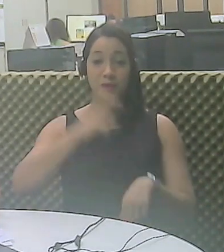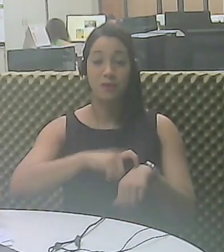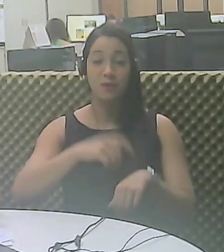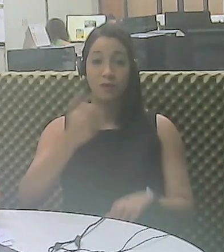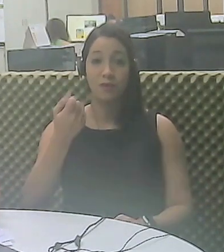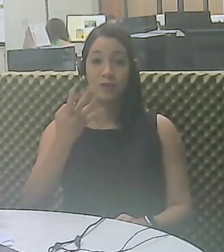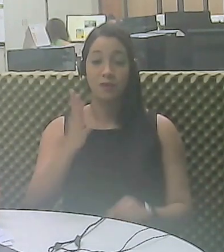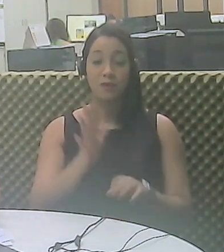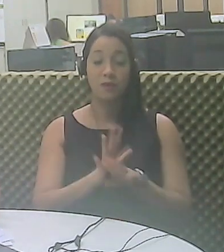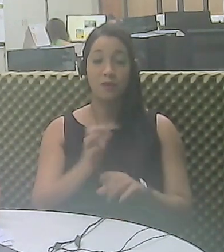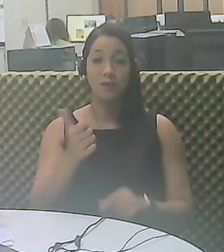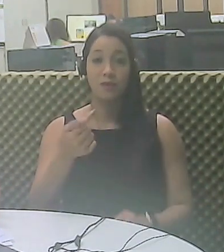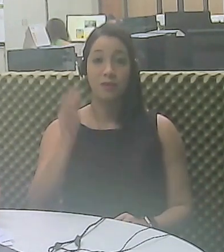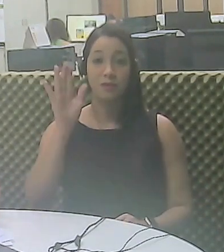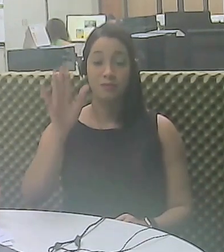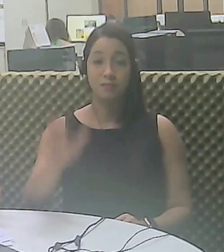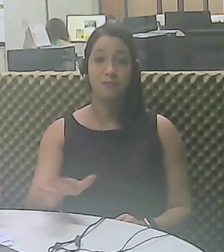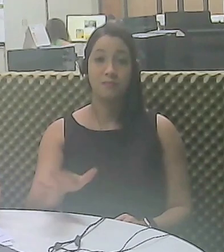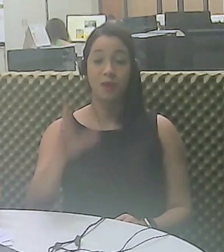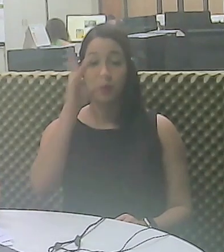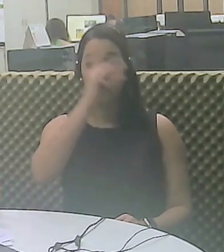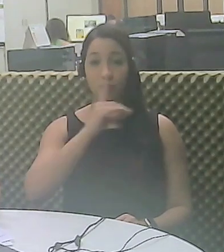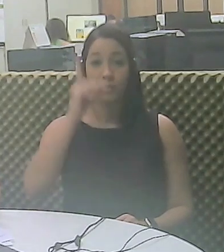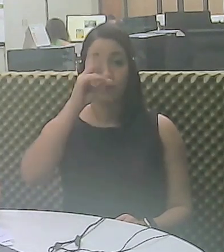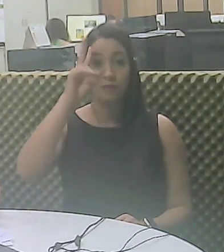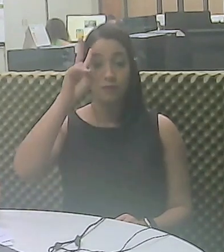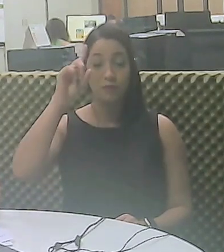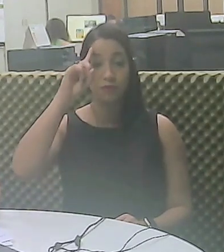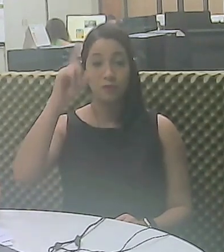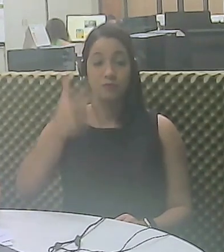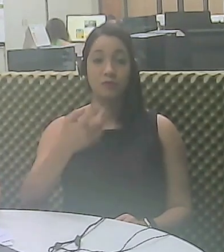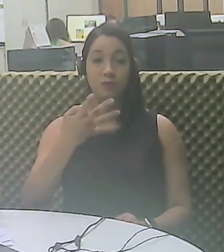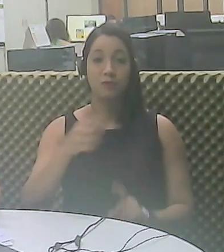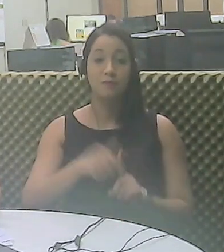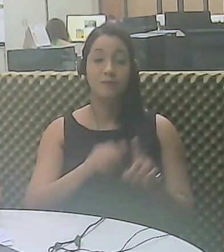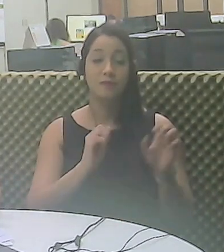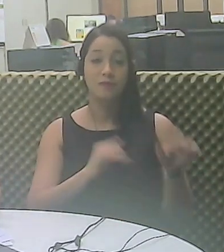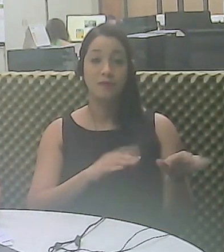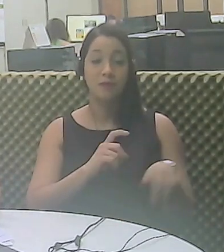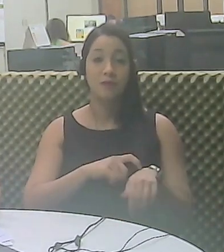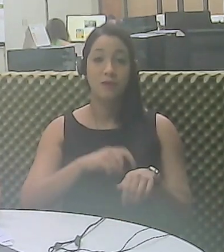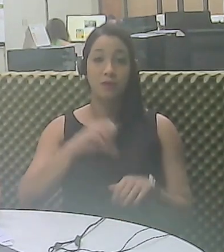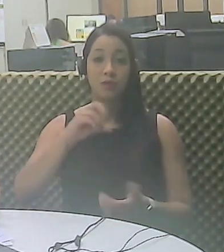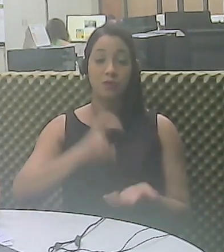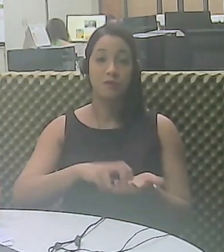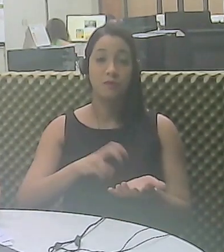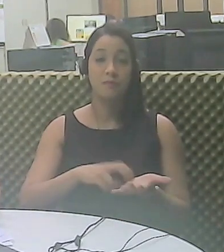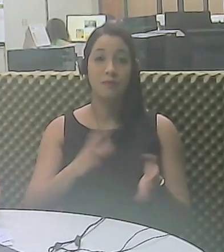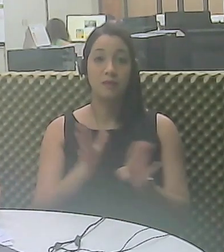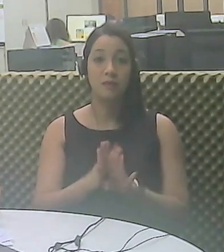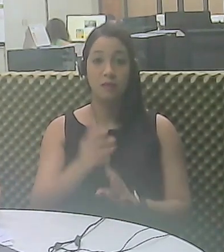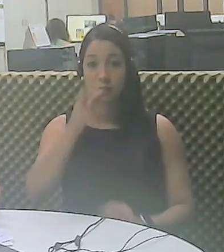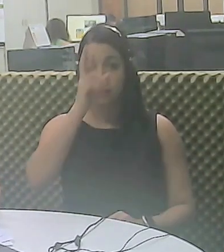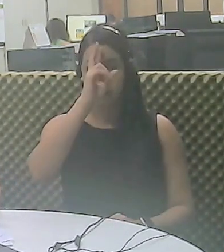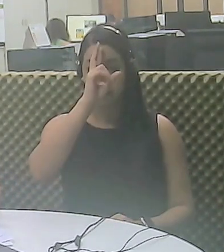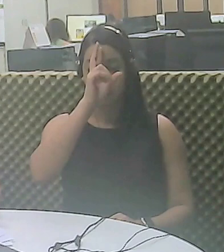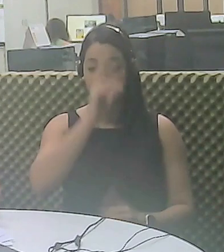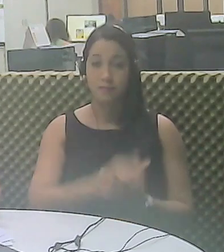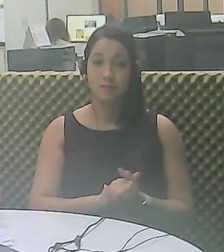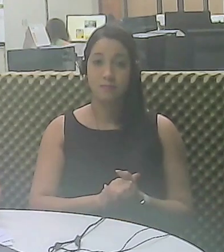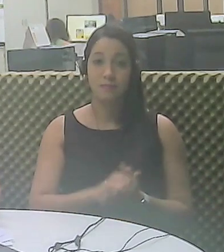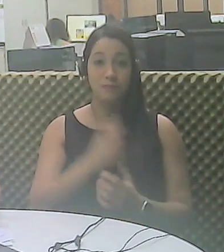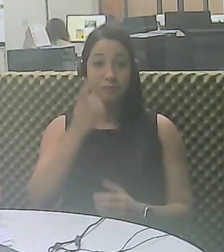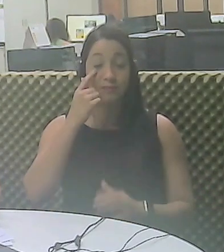2 às 5 horas da tarde e no domingo, dia 24 de setembro, das 9 horas da manhã ao meio-dia.